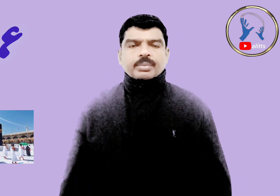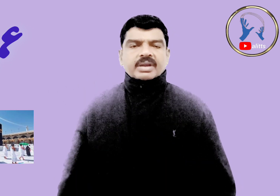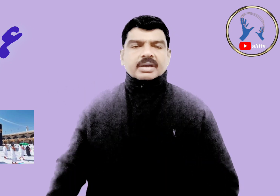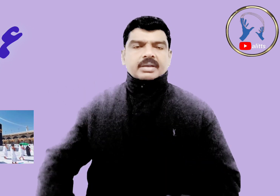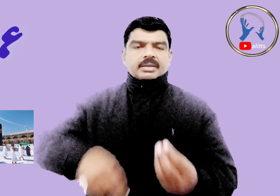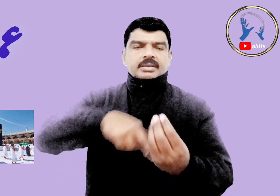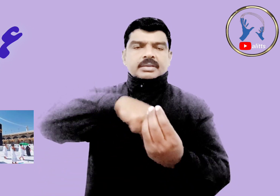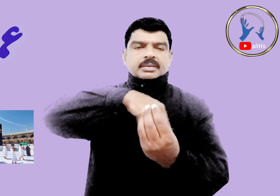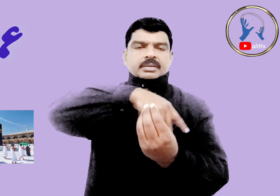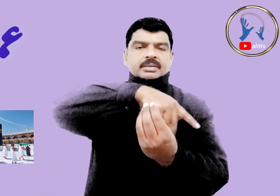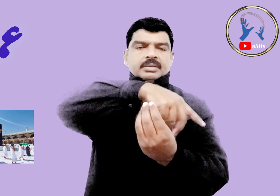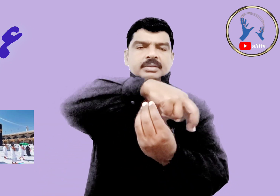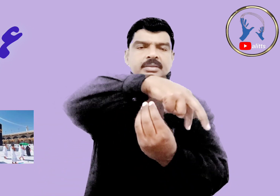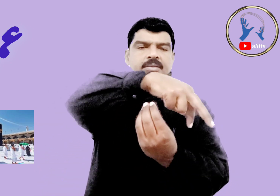उम्रा